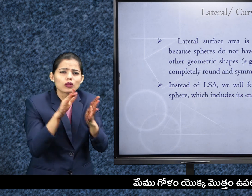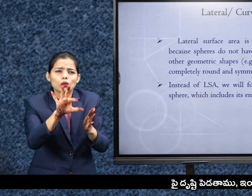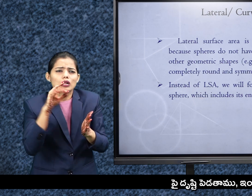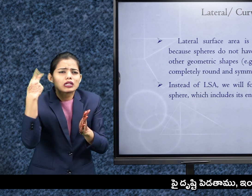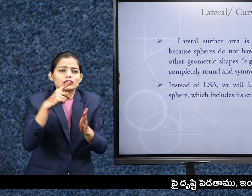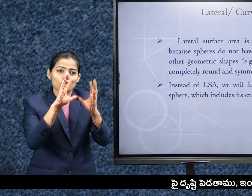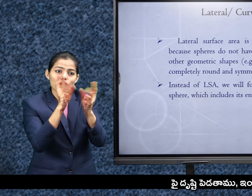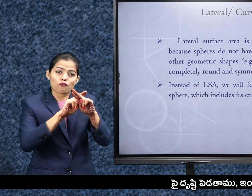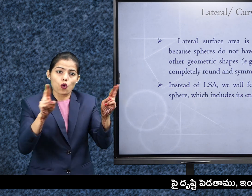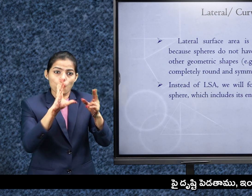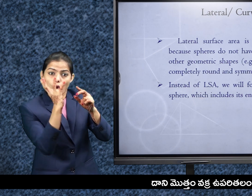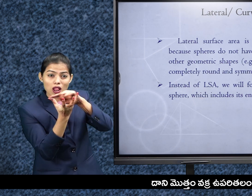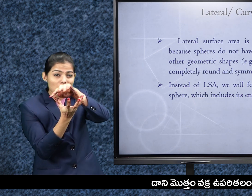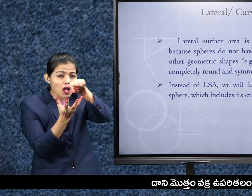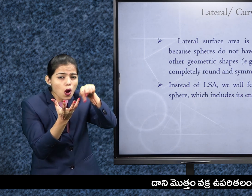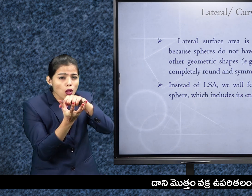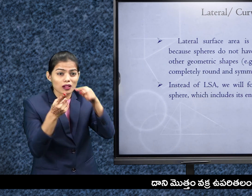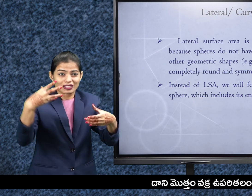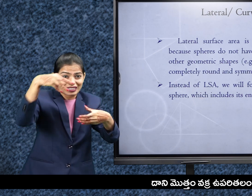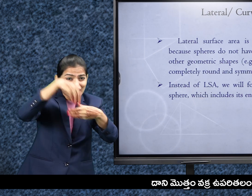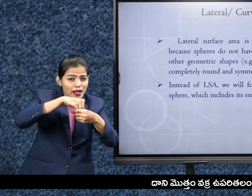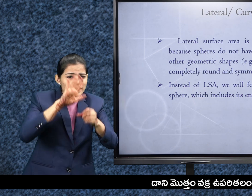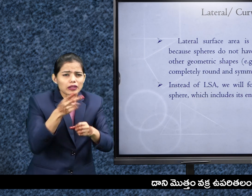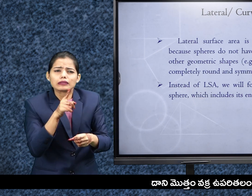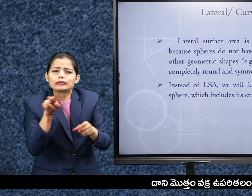పై దృష్టి పెడదాం. ఇందులో దాని మొత్తం వక్ర ఉపరితలం ఉంటుంది.